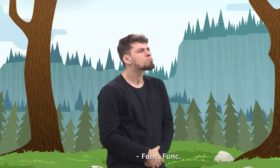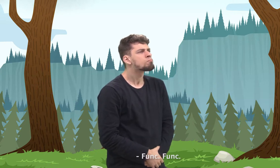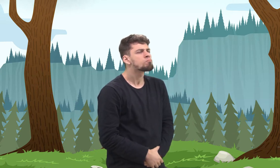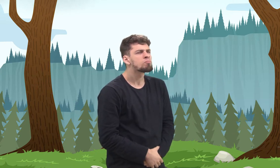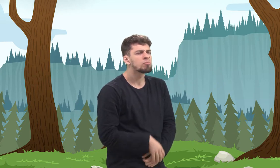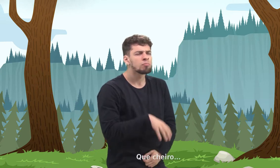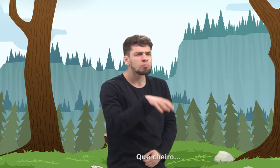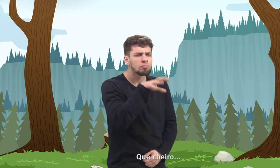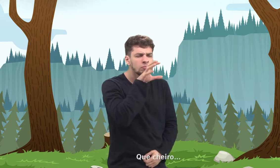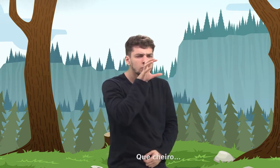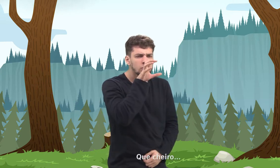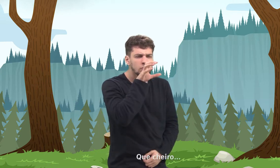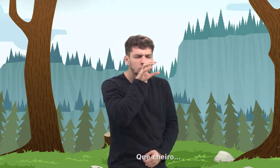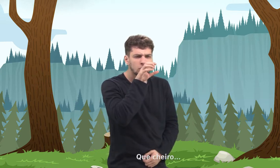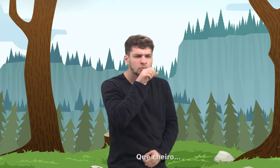que cheiro